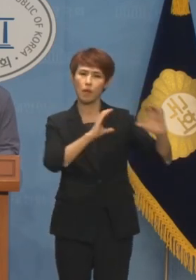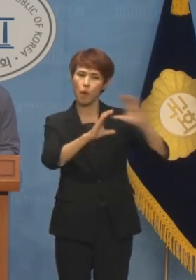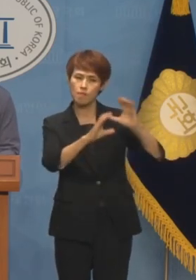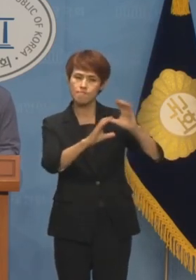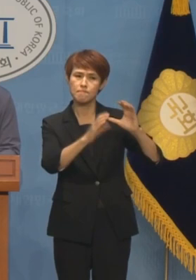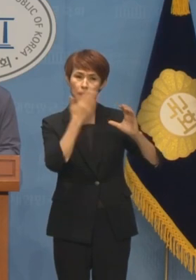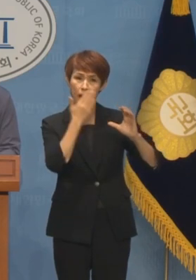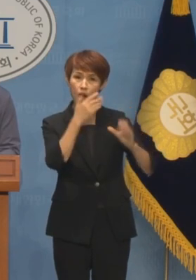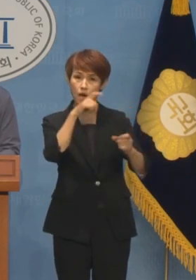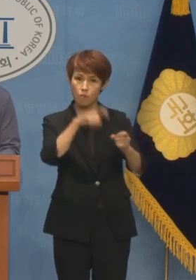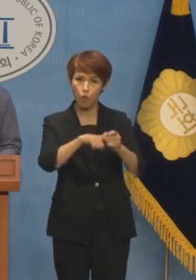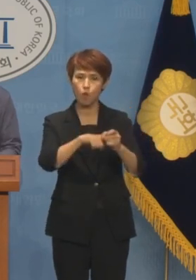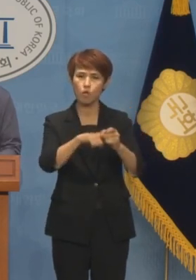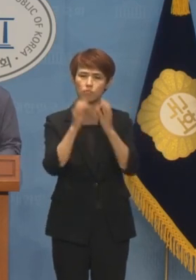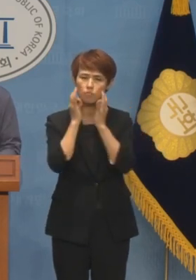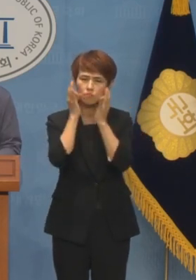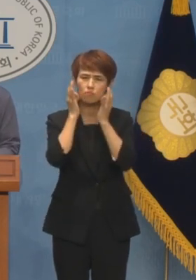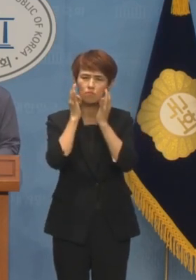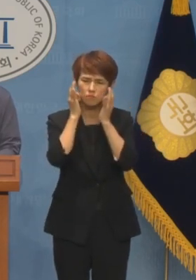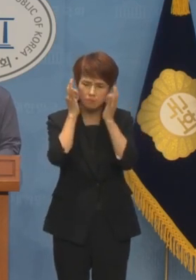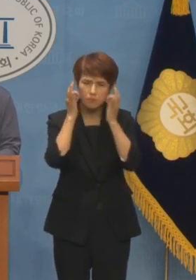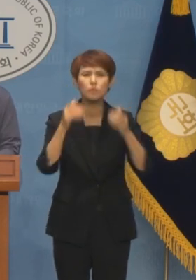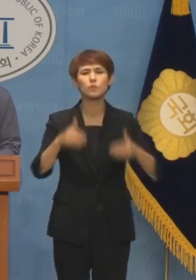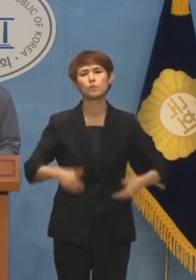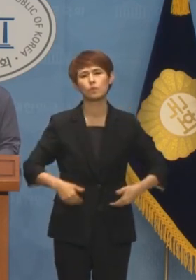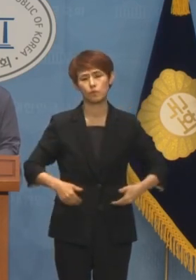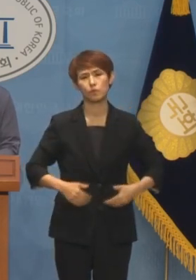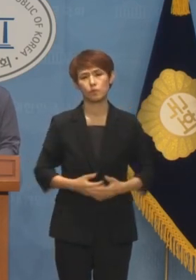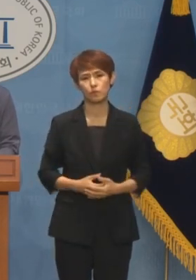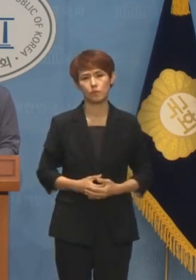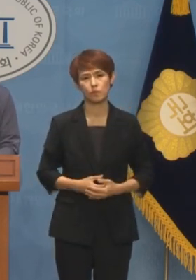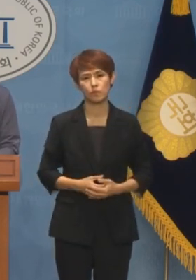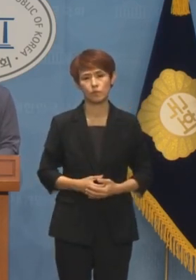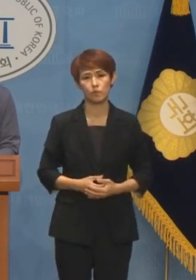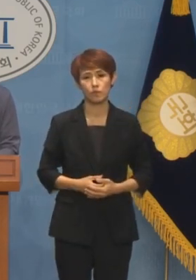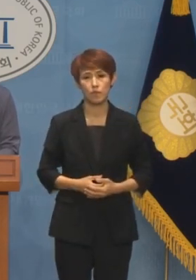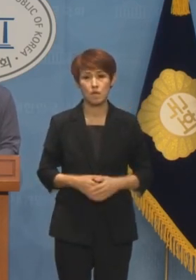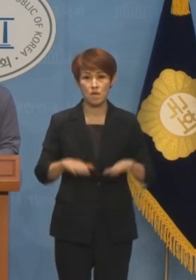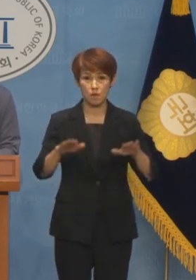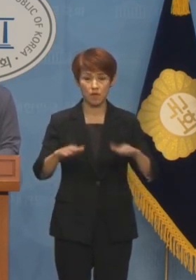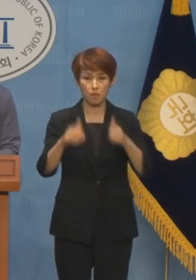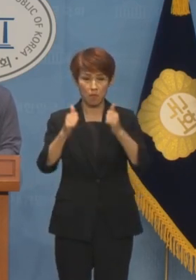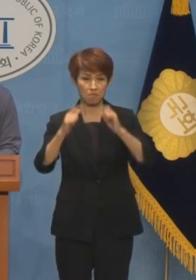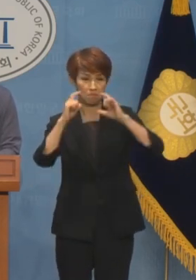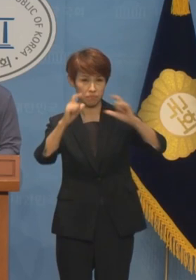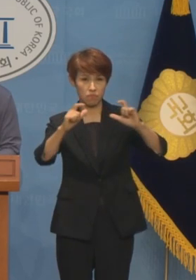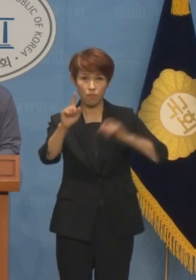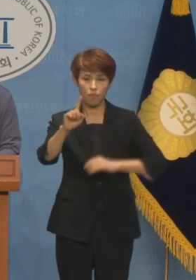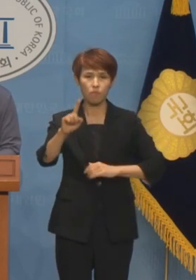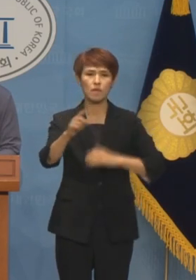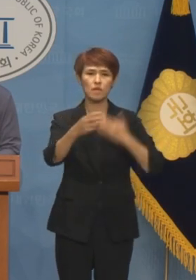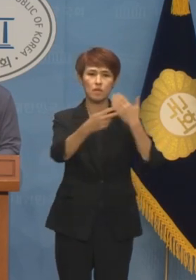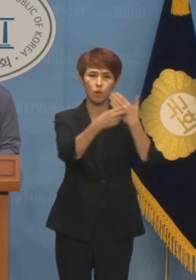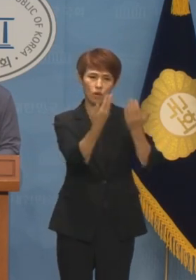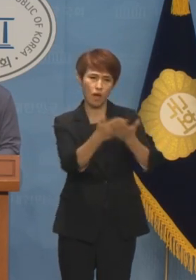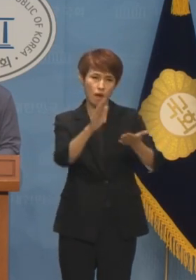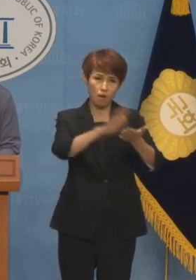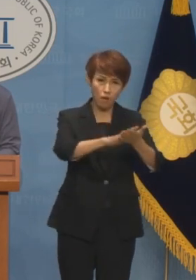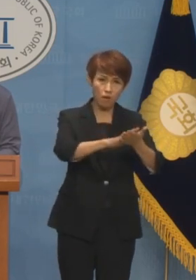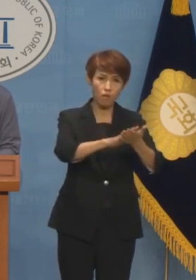수 있도록 모든 노력을 다해야 할 것입니다. 이번 법원의 판단은 의료개혁을